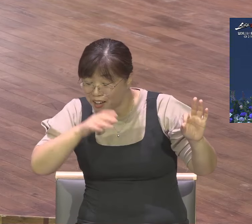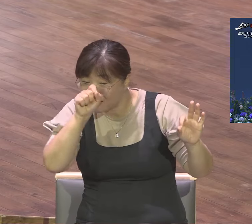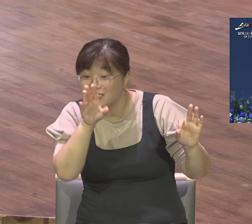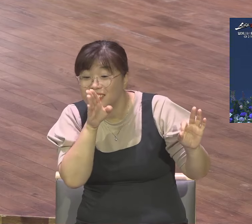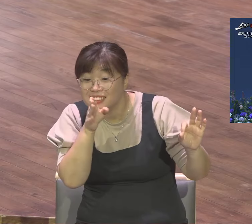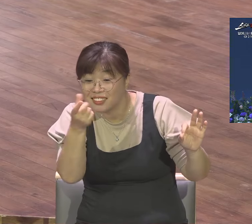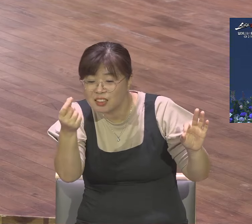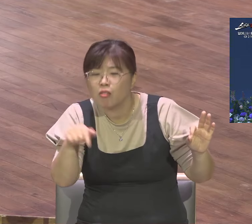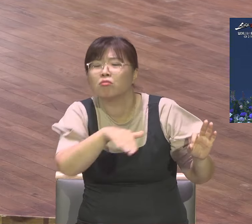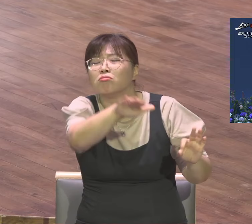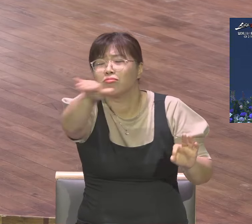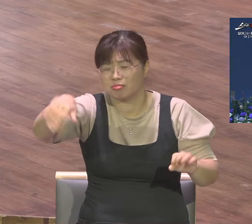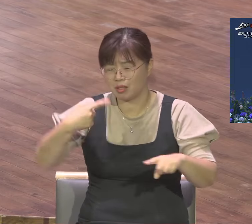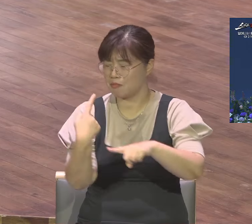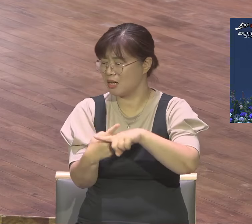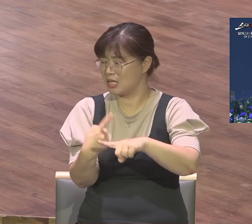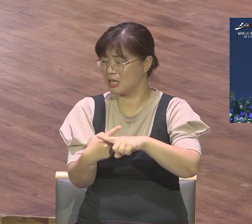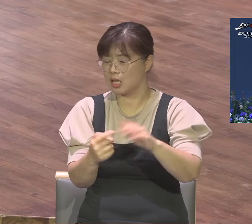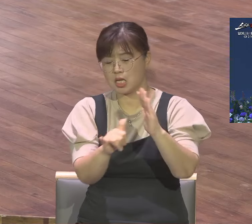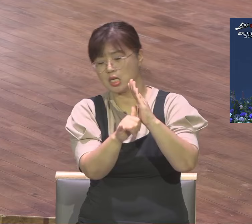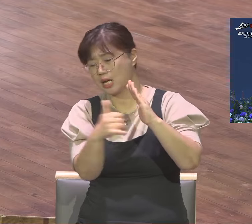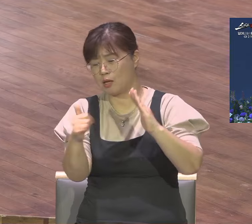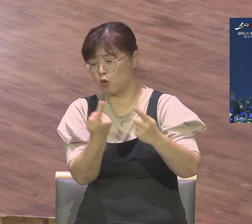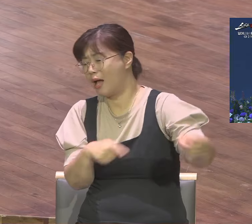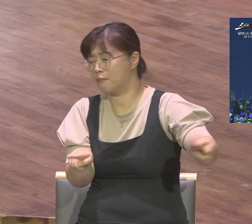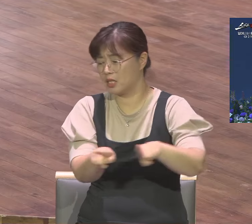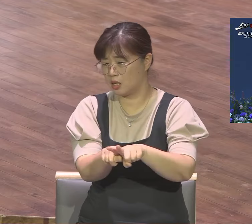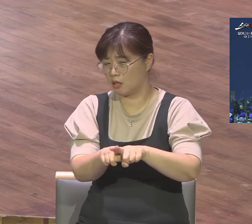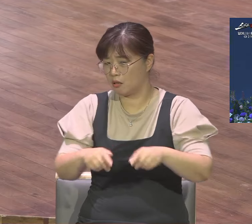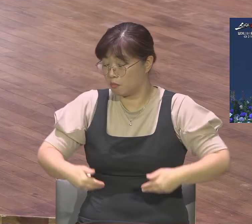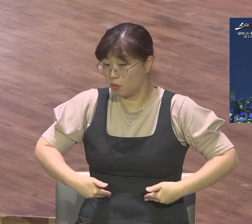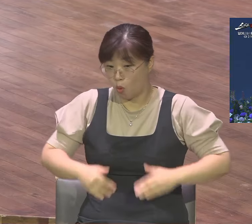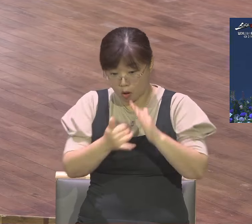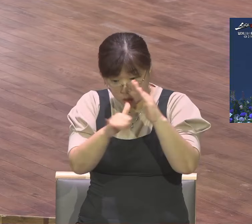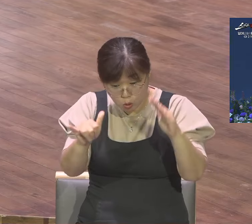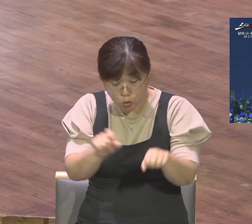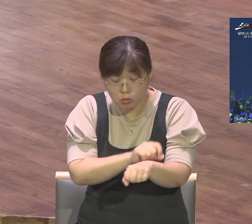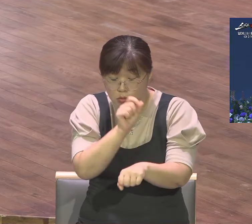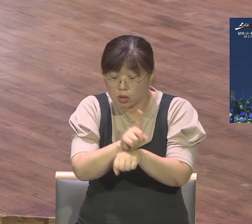뭐요? 일어나 함께 가는 것이 중요합니다. 함께